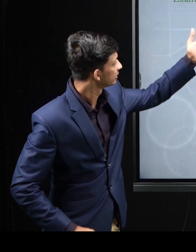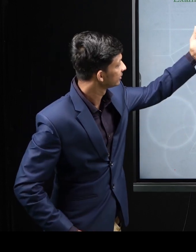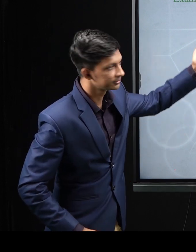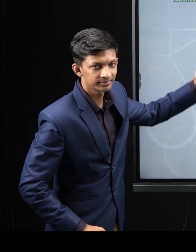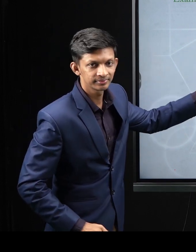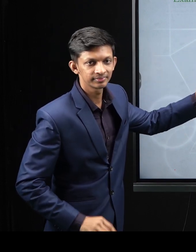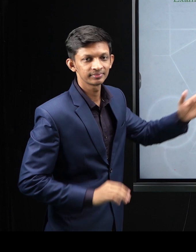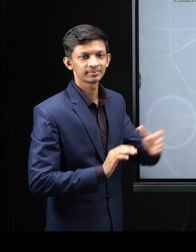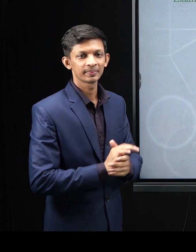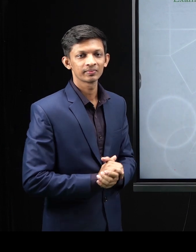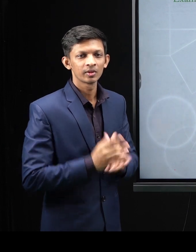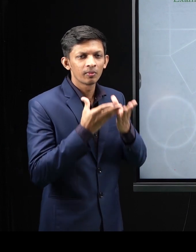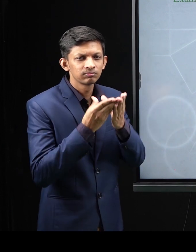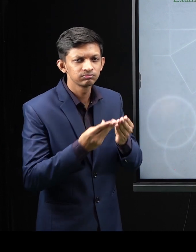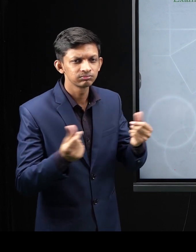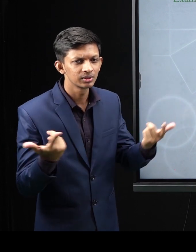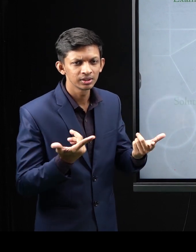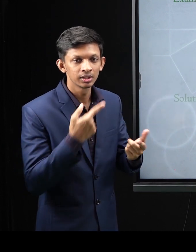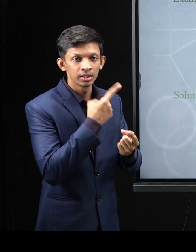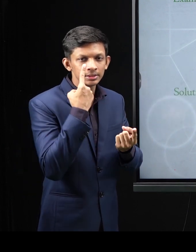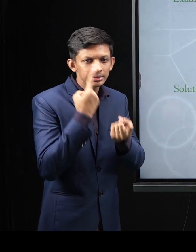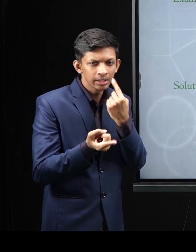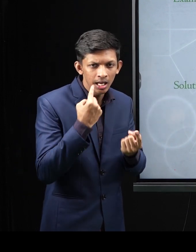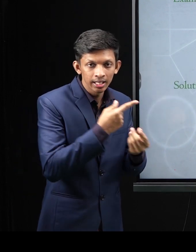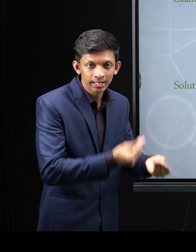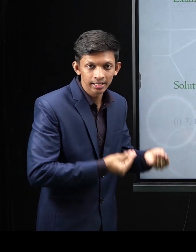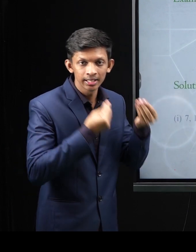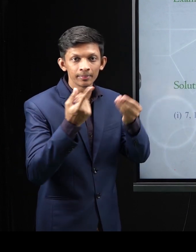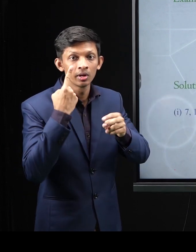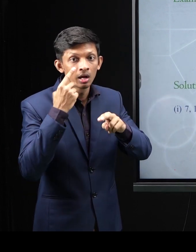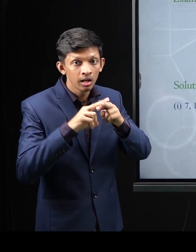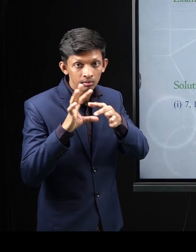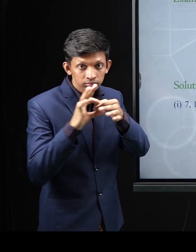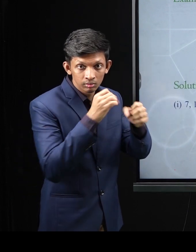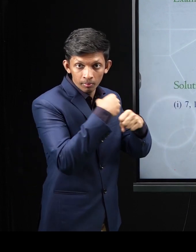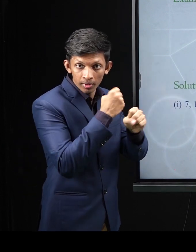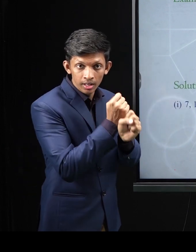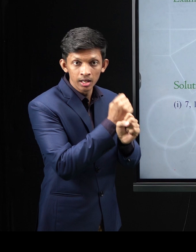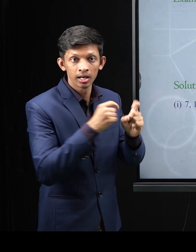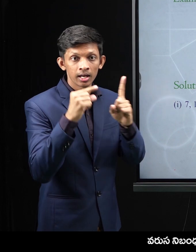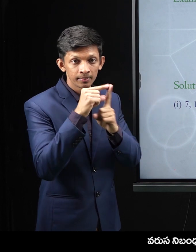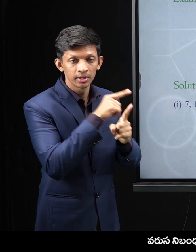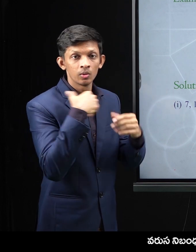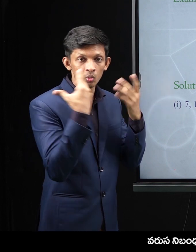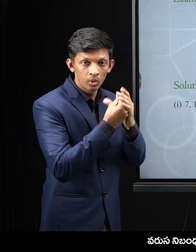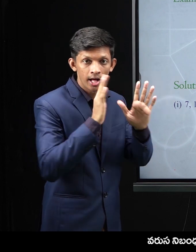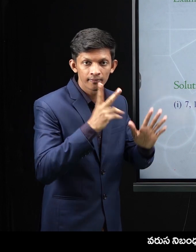ఆన్. పరిష్కారం ఇచ్చిన క్రమం జీపీని ఏర్పరుస్తుందో లేదో తనిఖీ చేయడానికి వరుస నిబంధనల